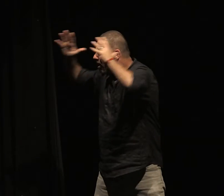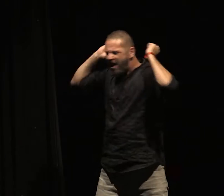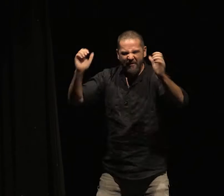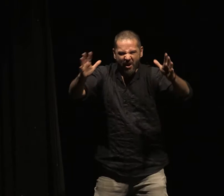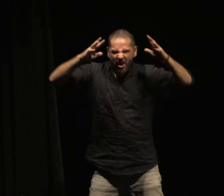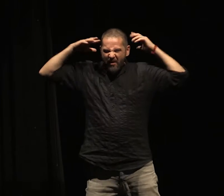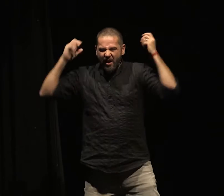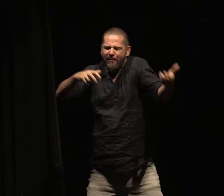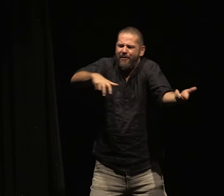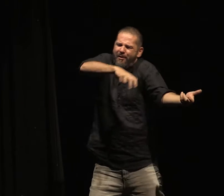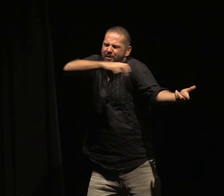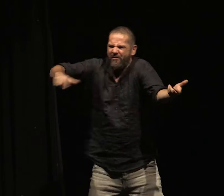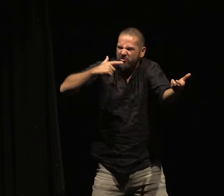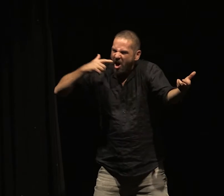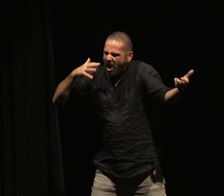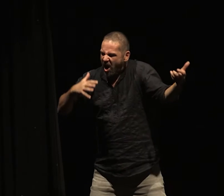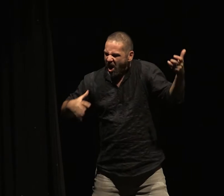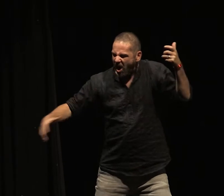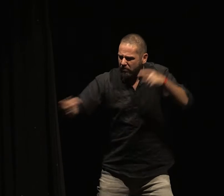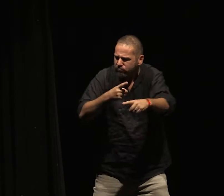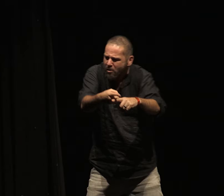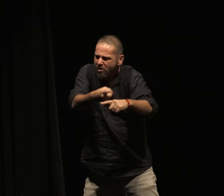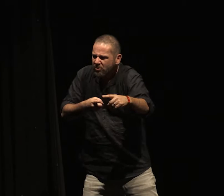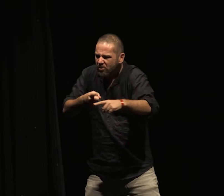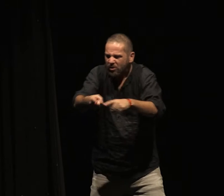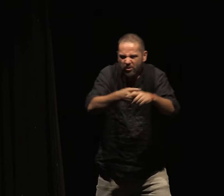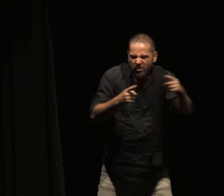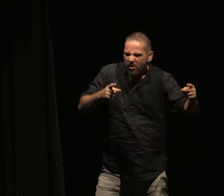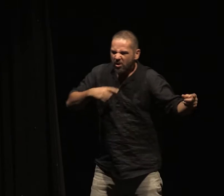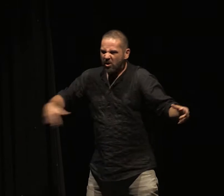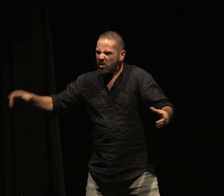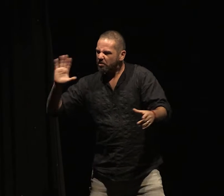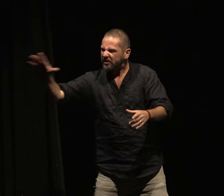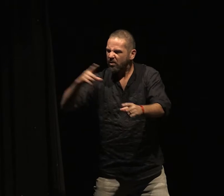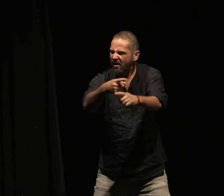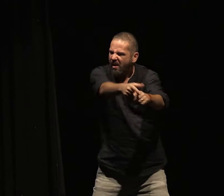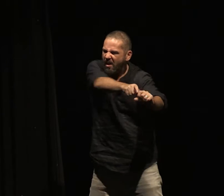violons ensanglantent les couteaux et hument mon sang dans ma veine jugulaire.